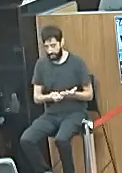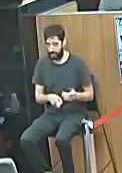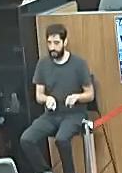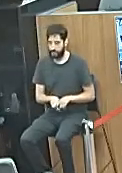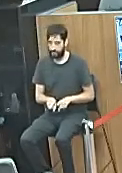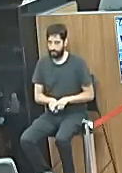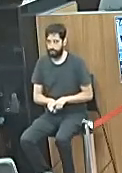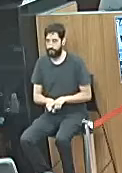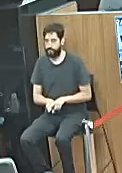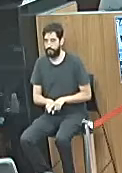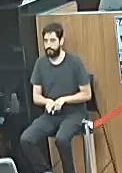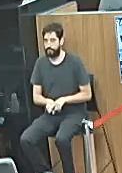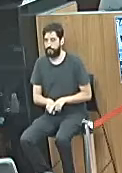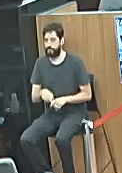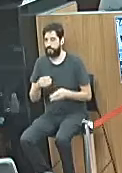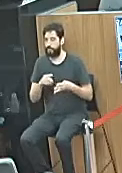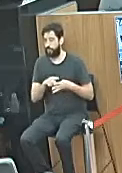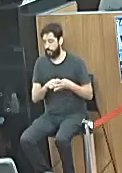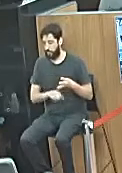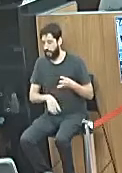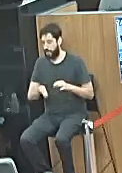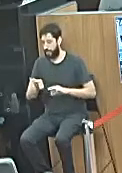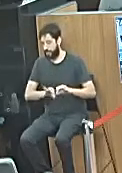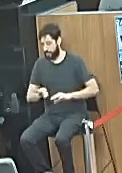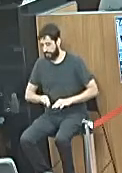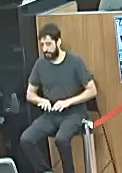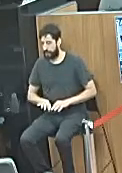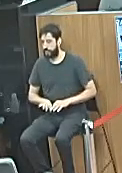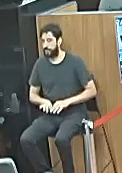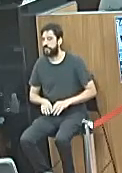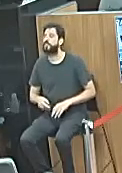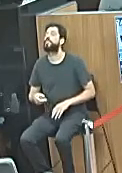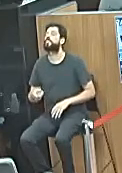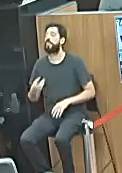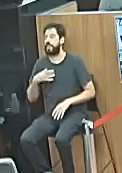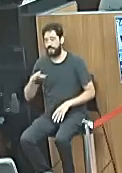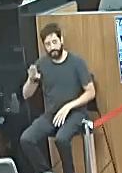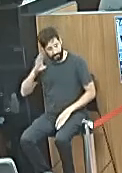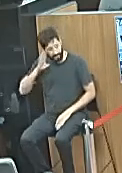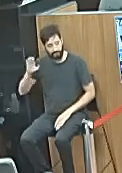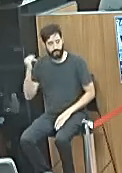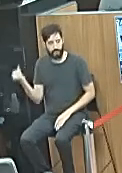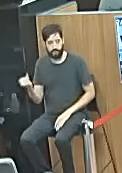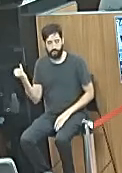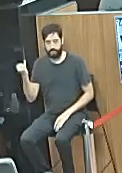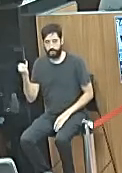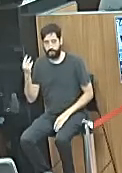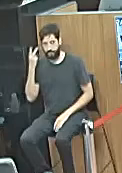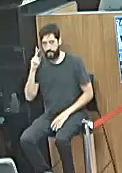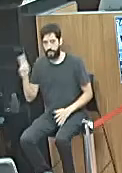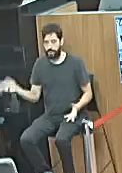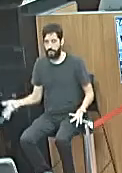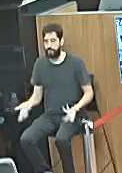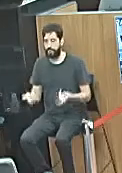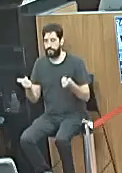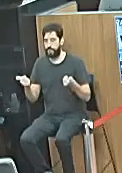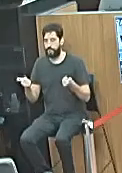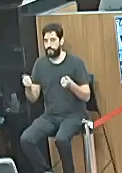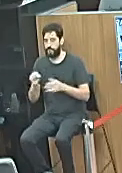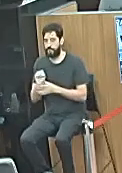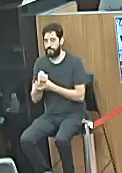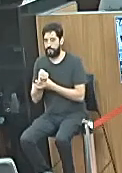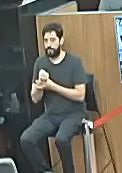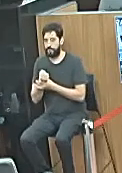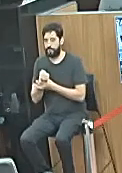participação popular quatro projetos que reputou de fundamental importância para melhorar a melhoria da segurança